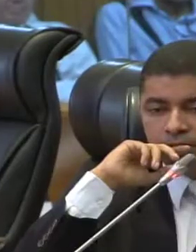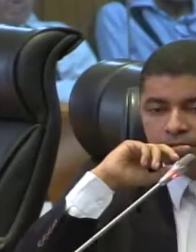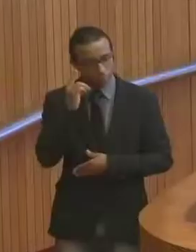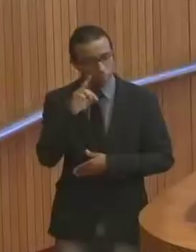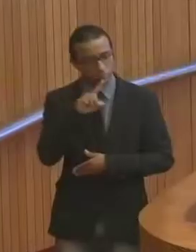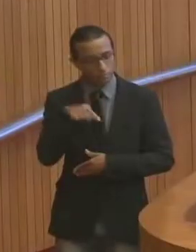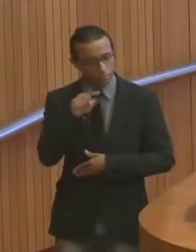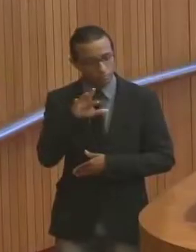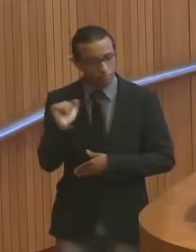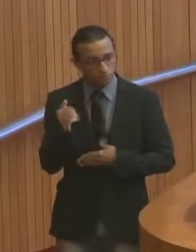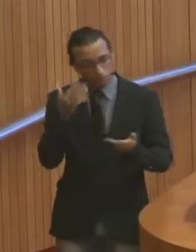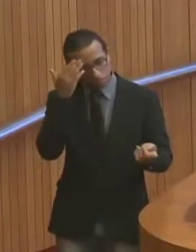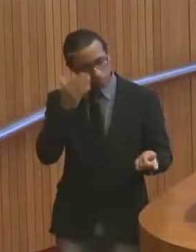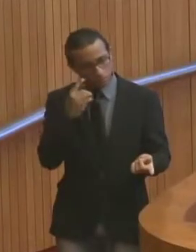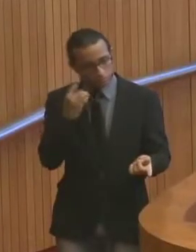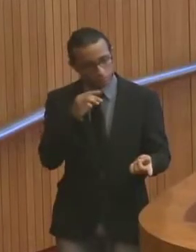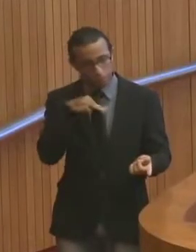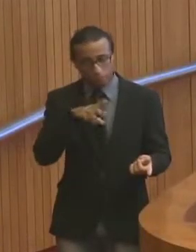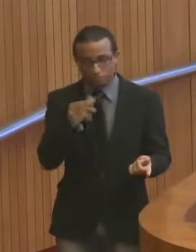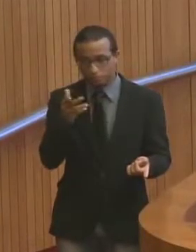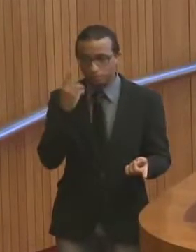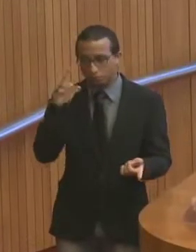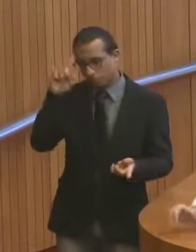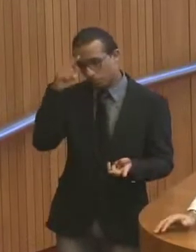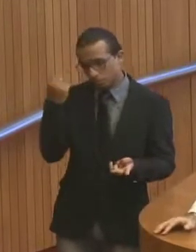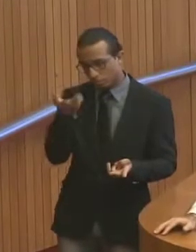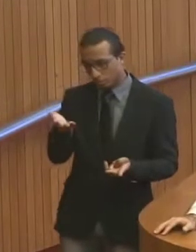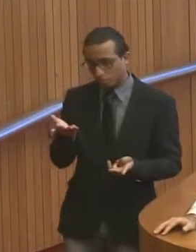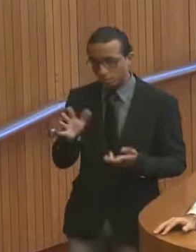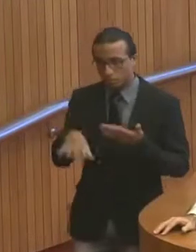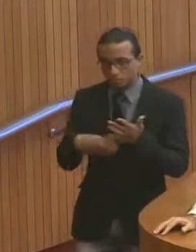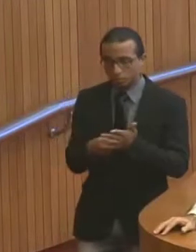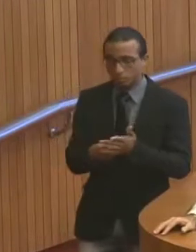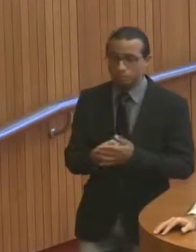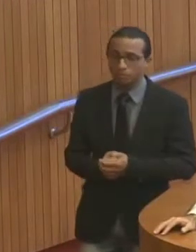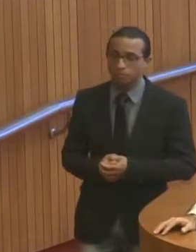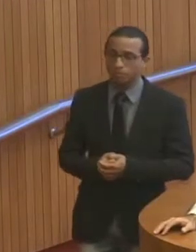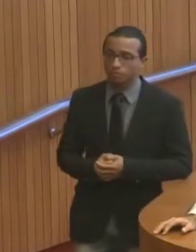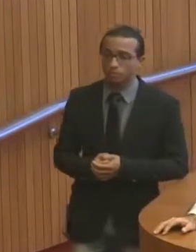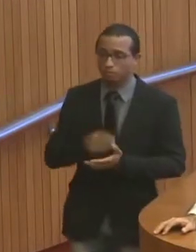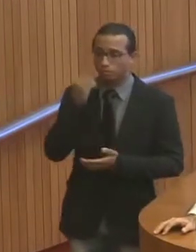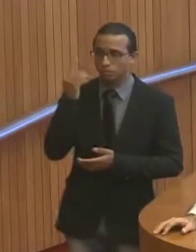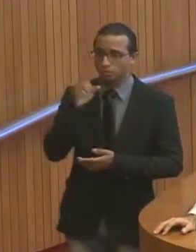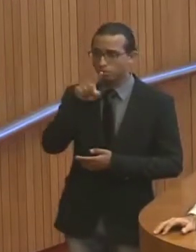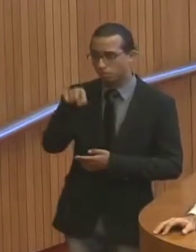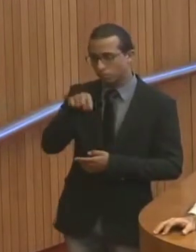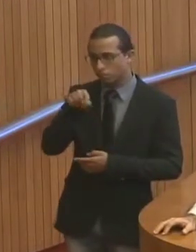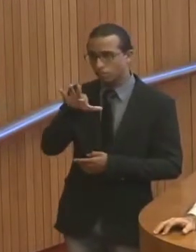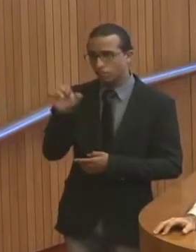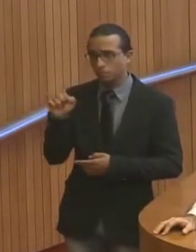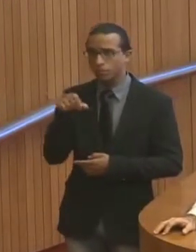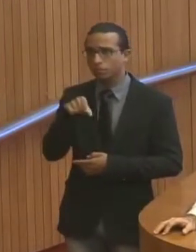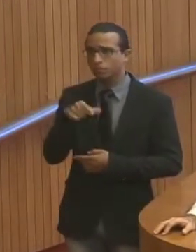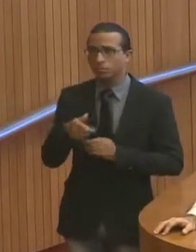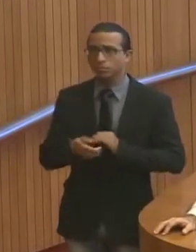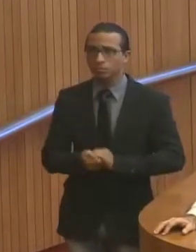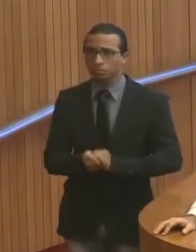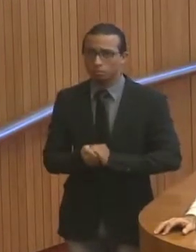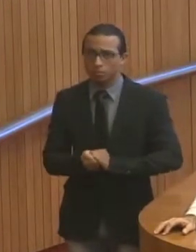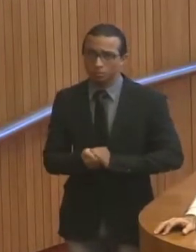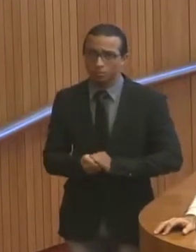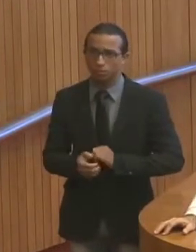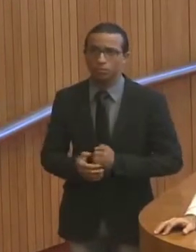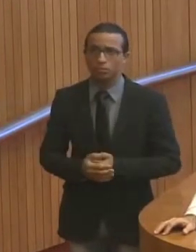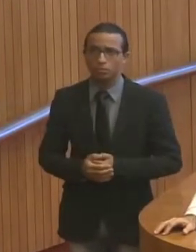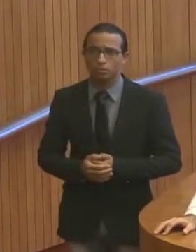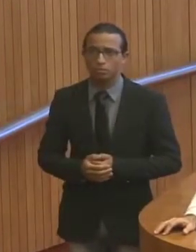Zé Carlos. Obrigado, deputado Marcelo Tavares. Deputada Elisiane Gama, Vossa Excelência tem a palavra. Deputado Zé Carlos, eu queria lhe cumprimentar pelo